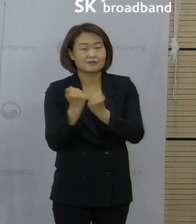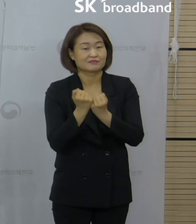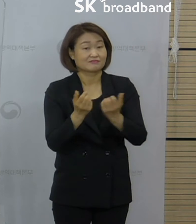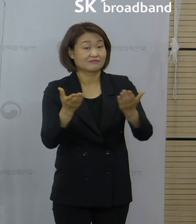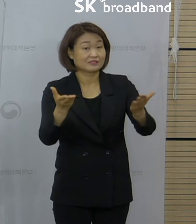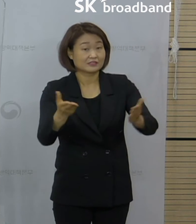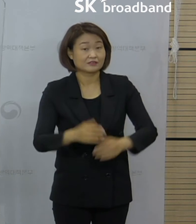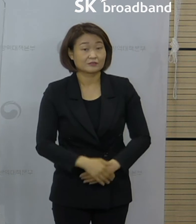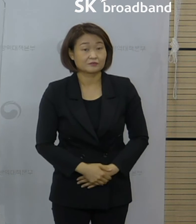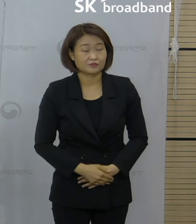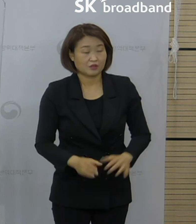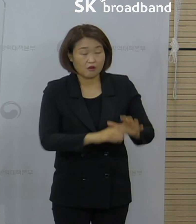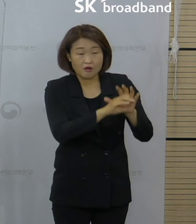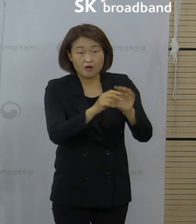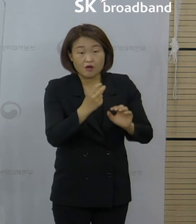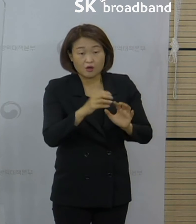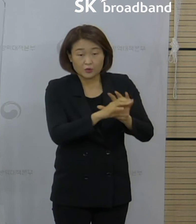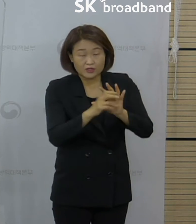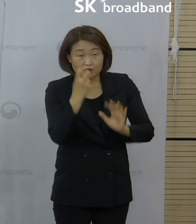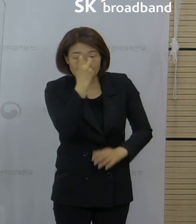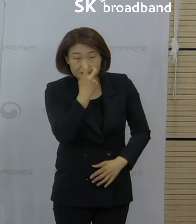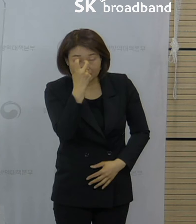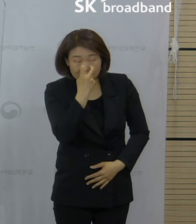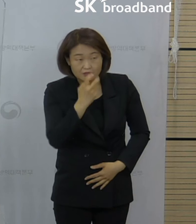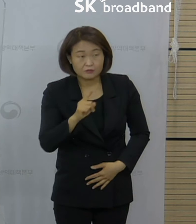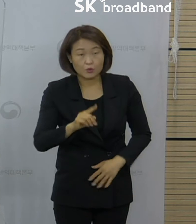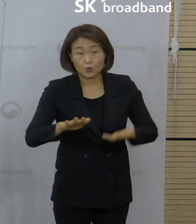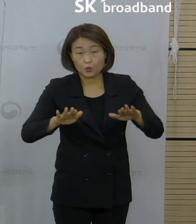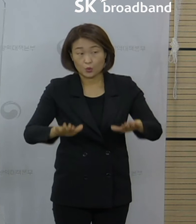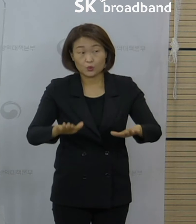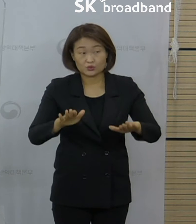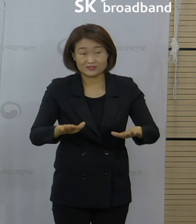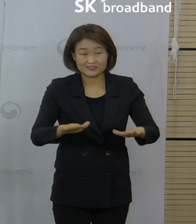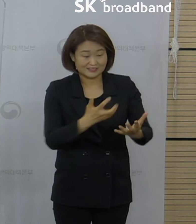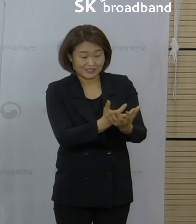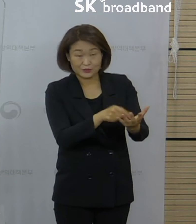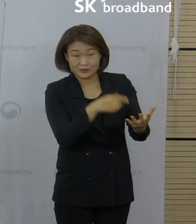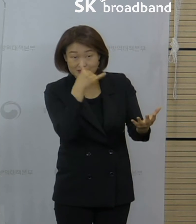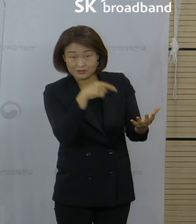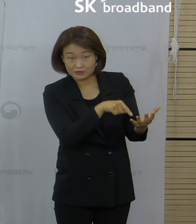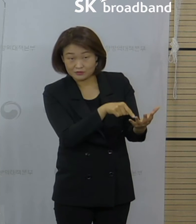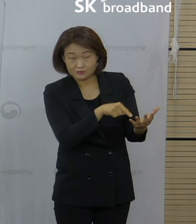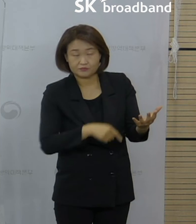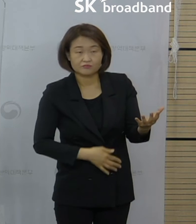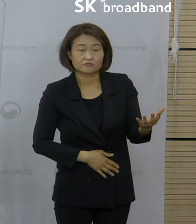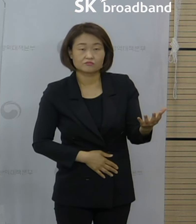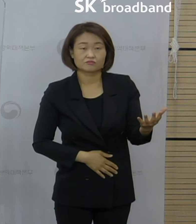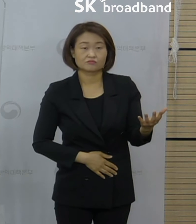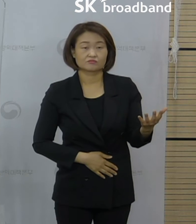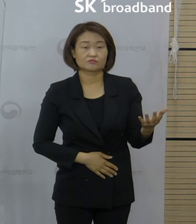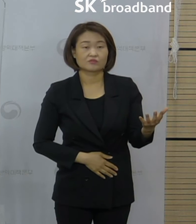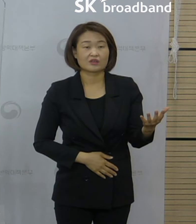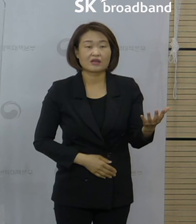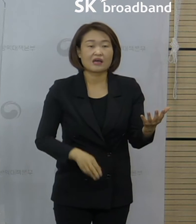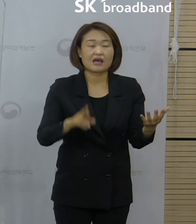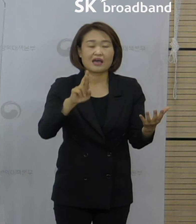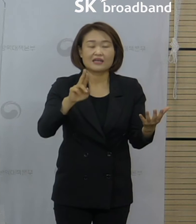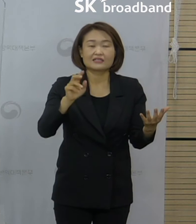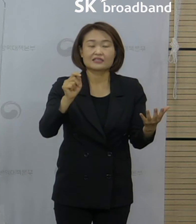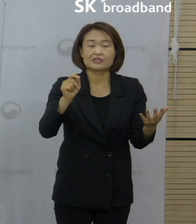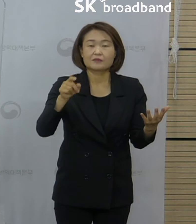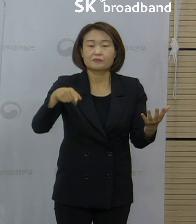검사와 관련해서 첫 번째로 말씀드리고 싶은 것은 오늘 보도 자료에도 있습니다만 리얼타임 RT-PCR을